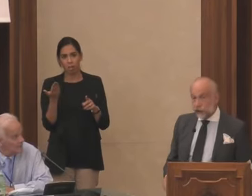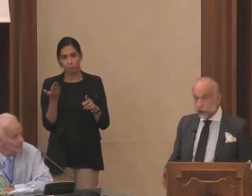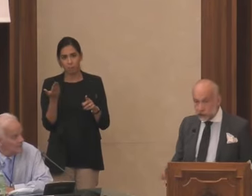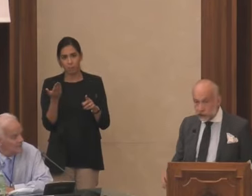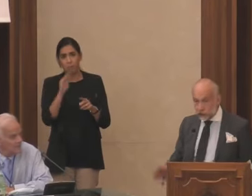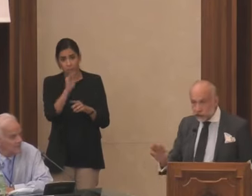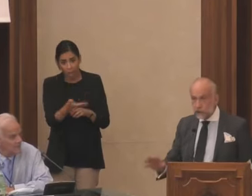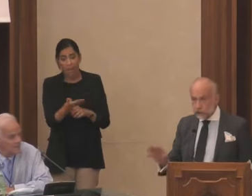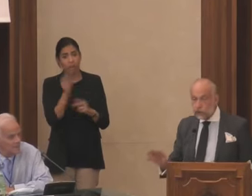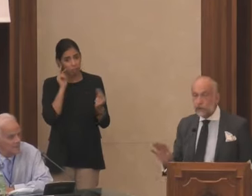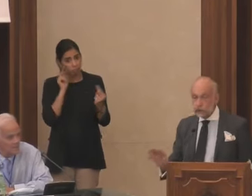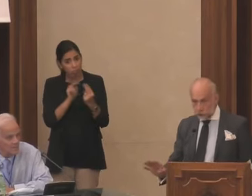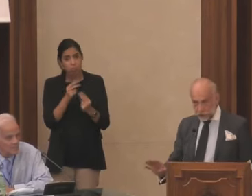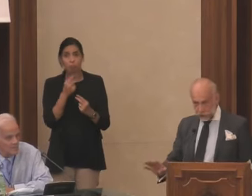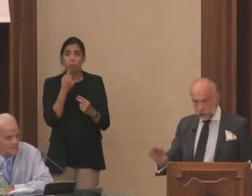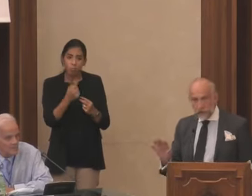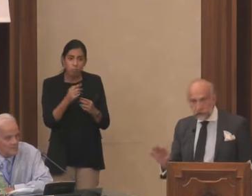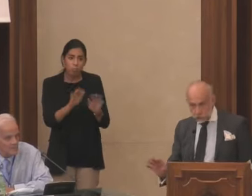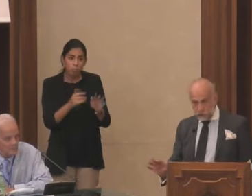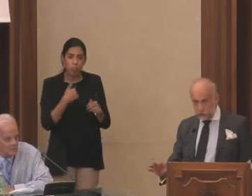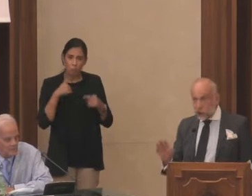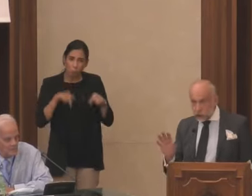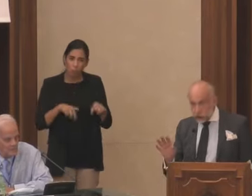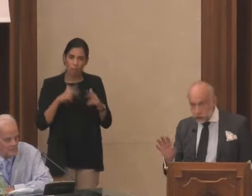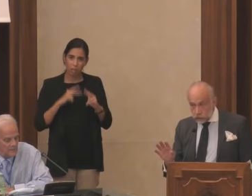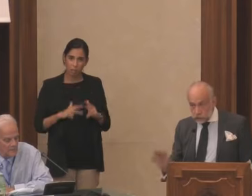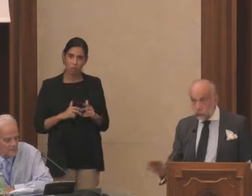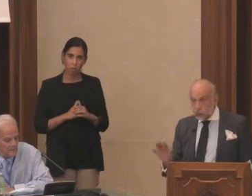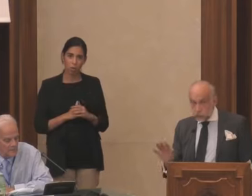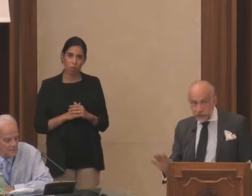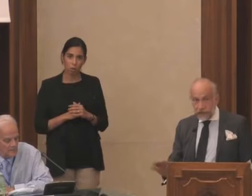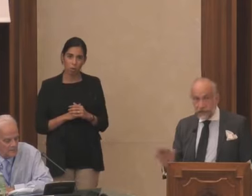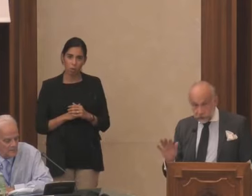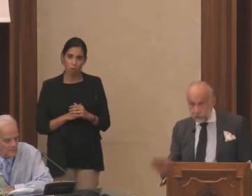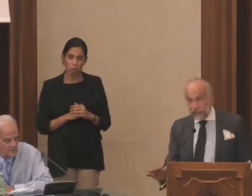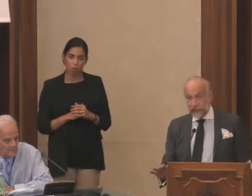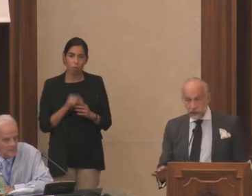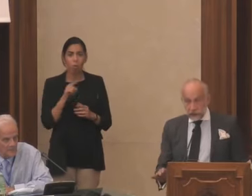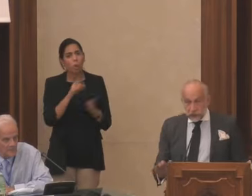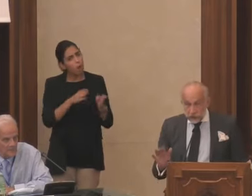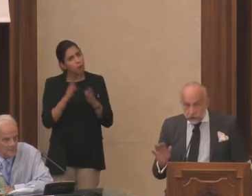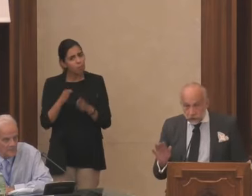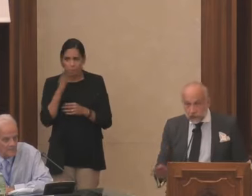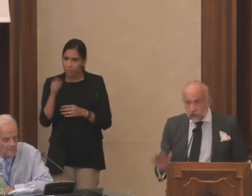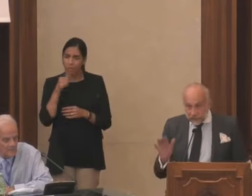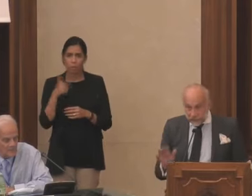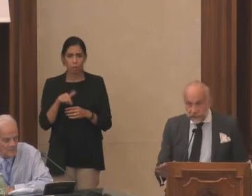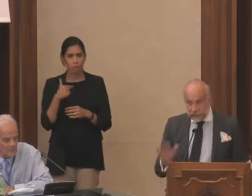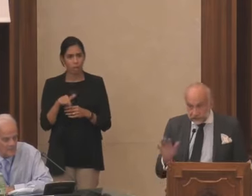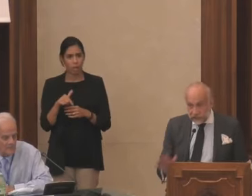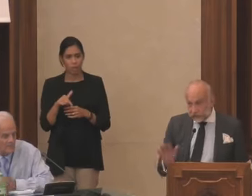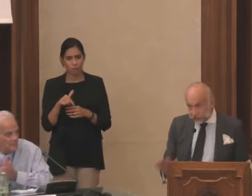guardandoli negli occhi, dicendo adesso io sono qua, tranquillo, tu non andrai in ospedale, questo